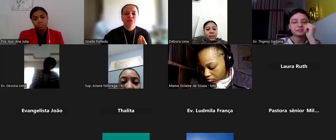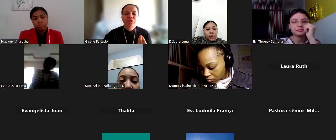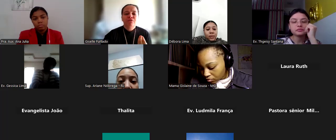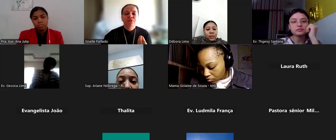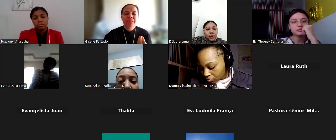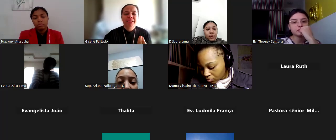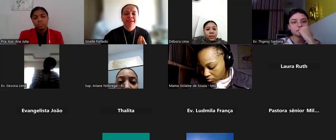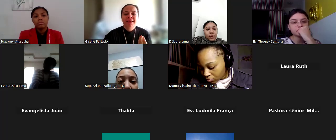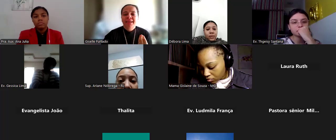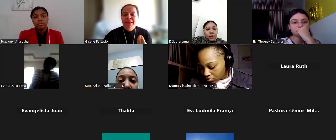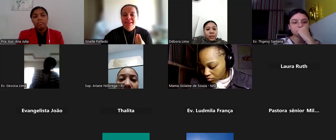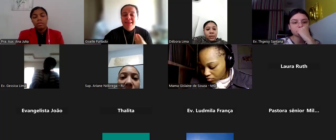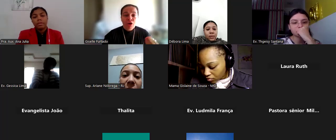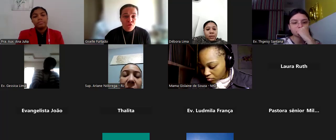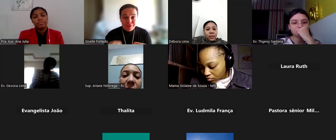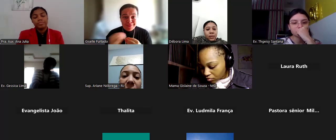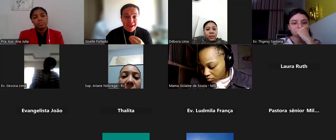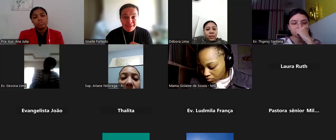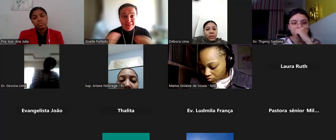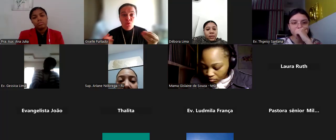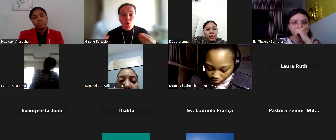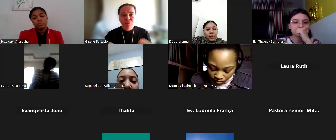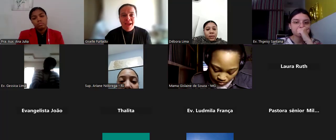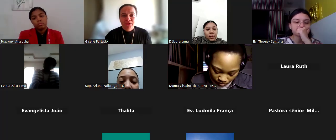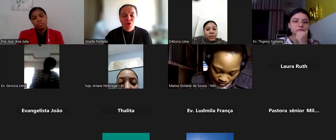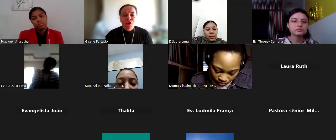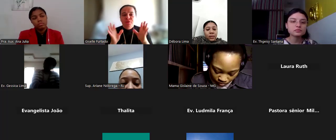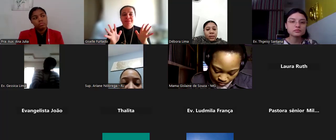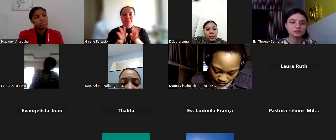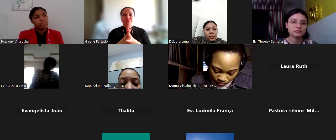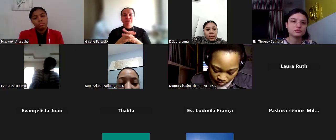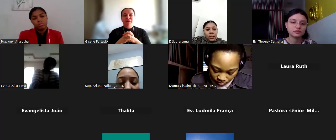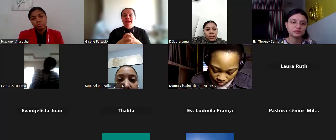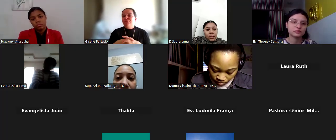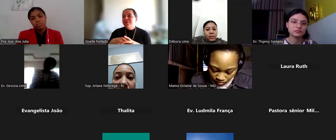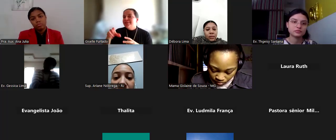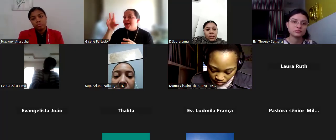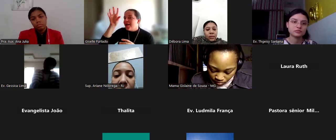que você quer conversar, quer ter um contato, você sempre vai falar que você está